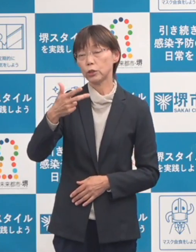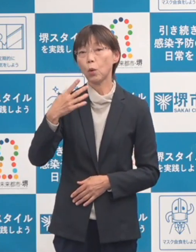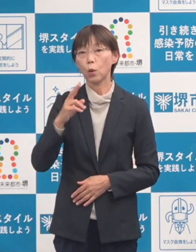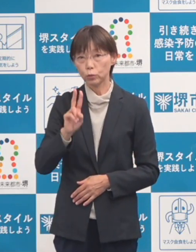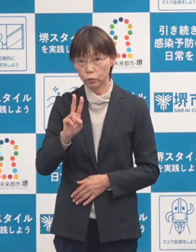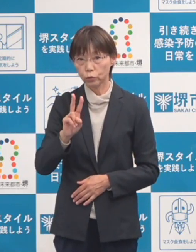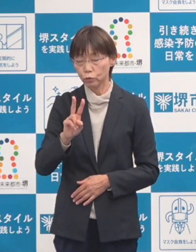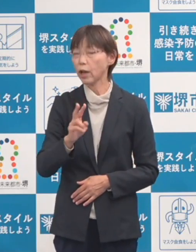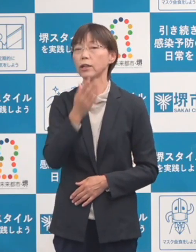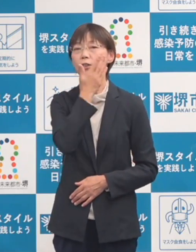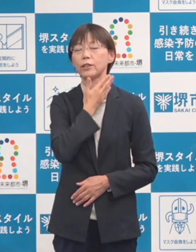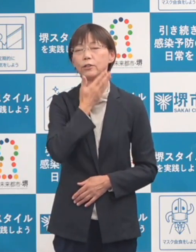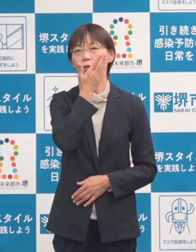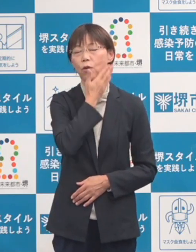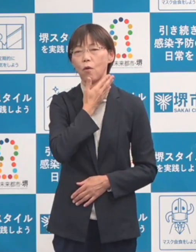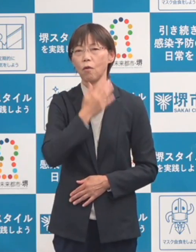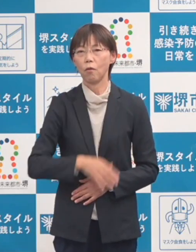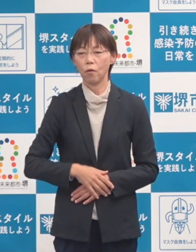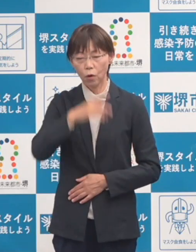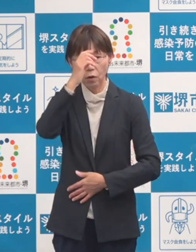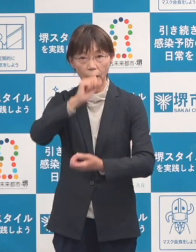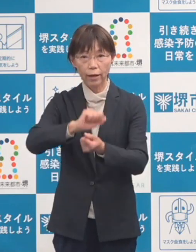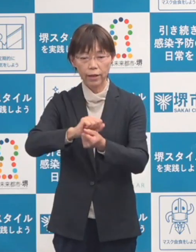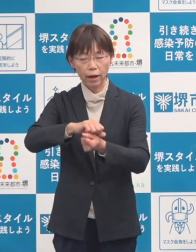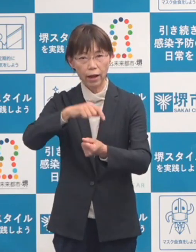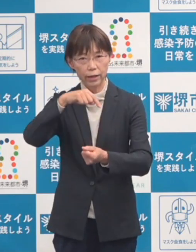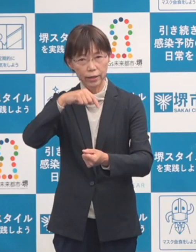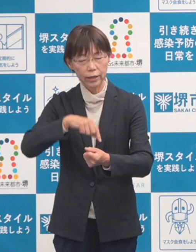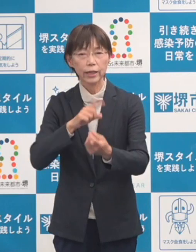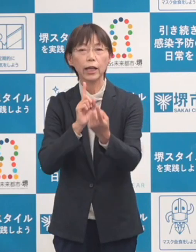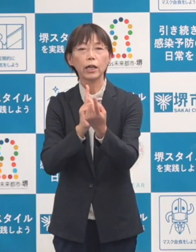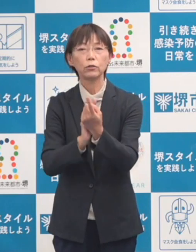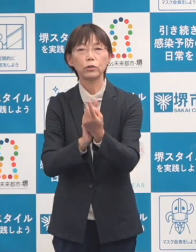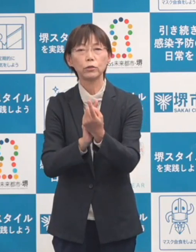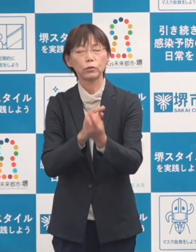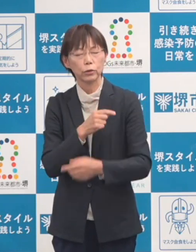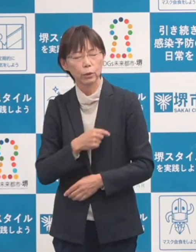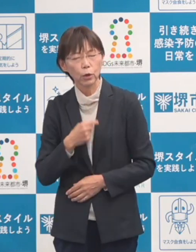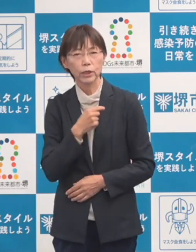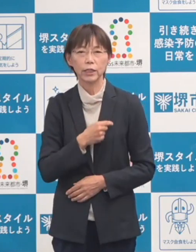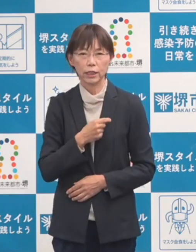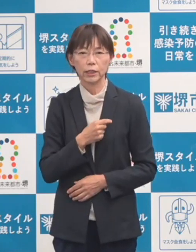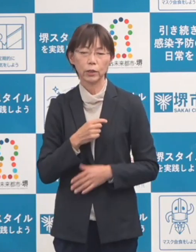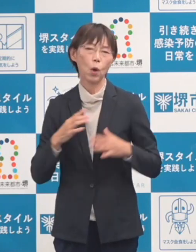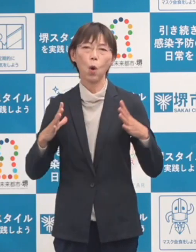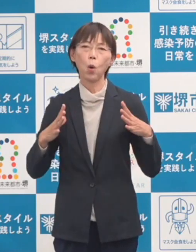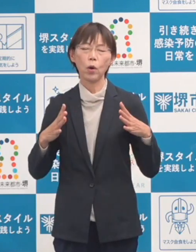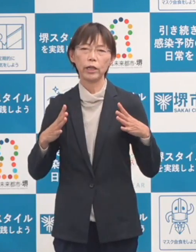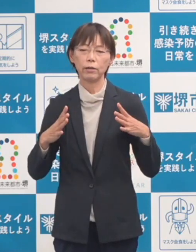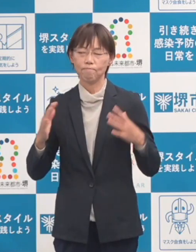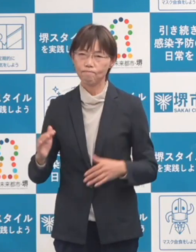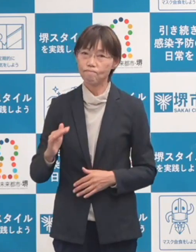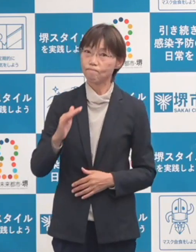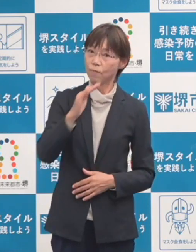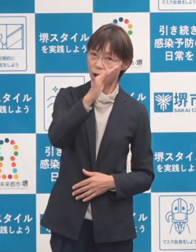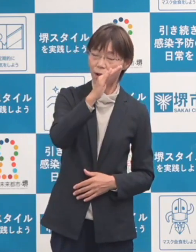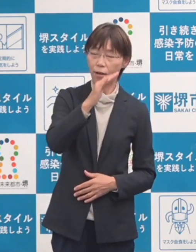要でありまして、それは堺に対する思いであったり誇りを向上させること、